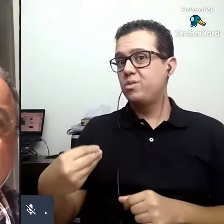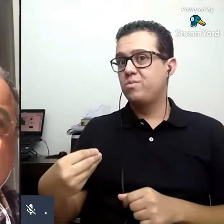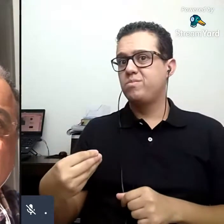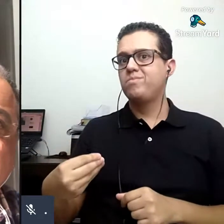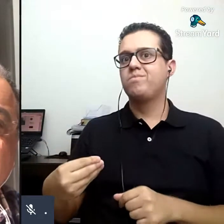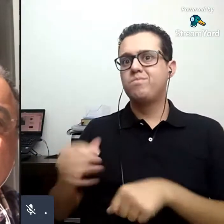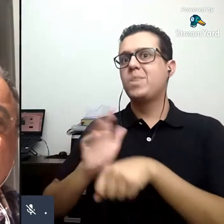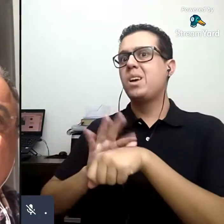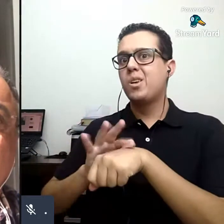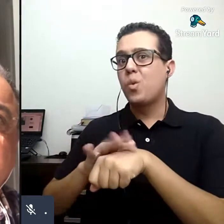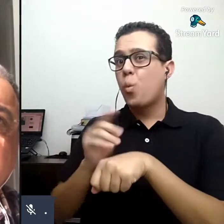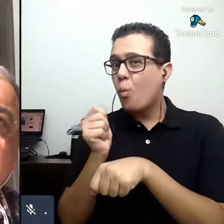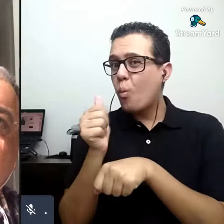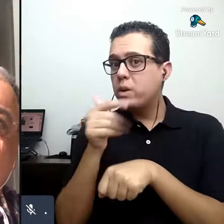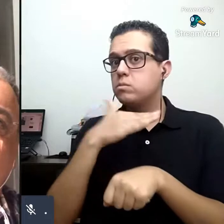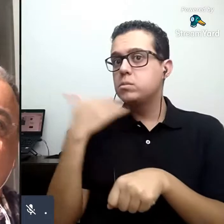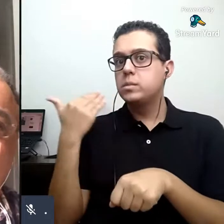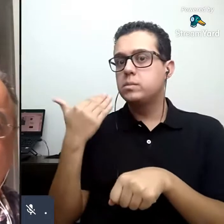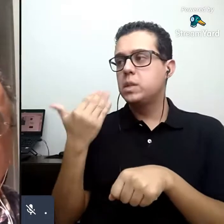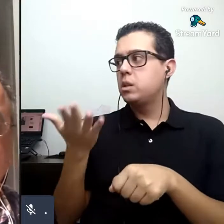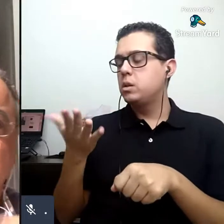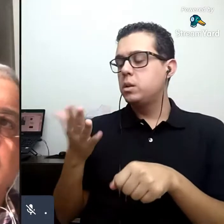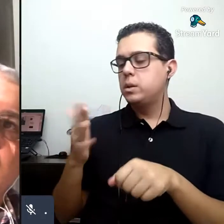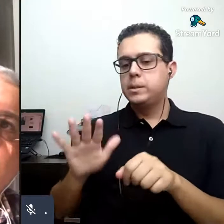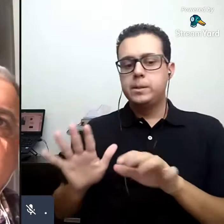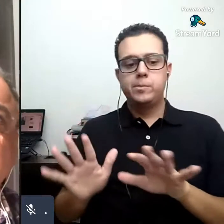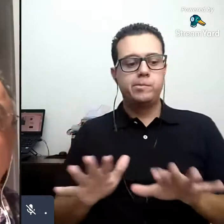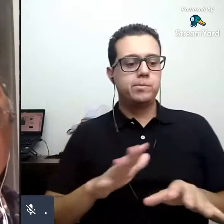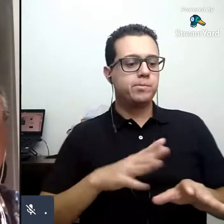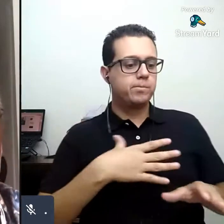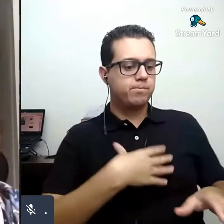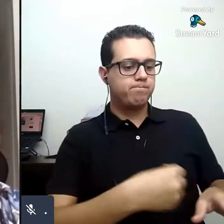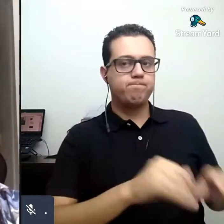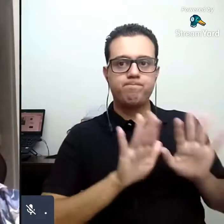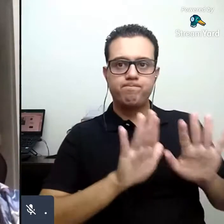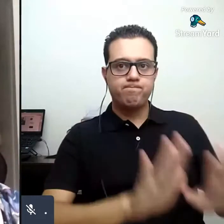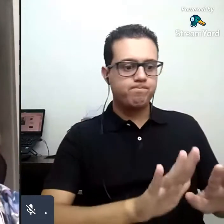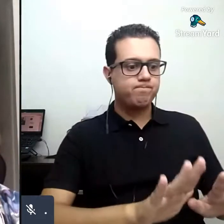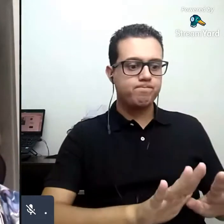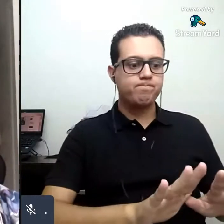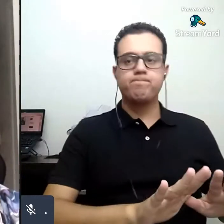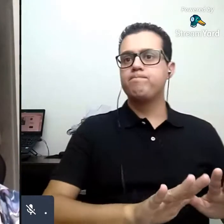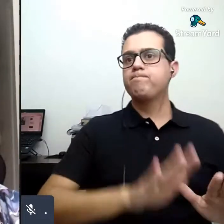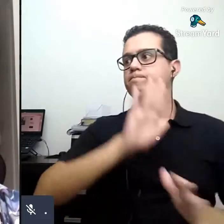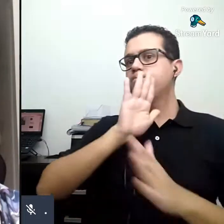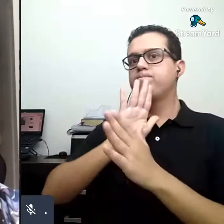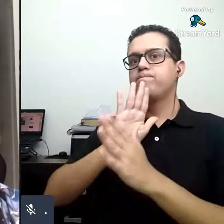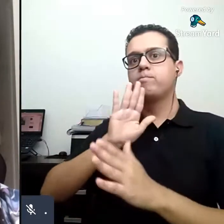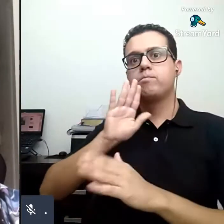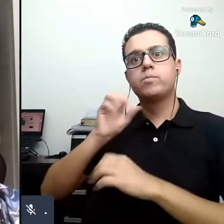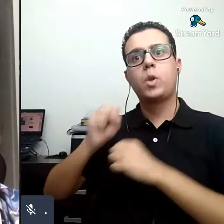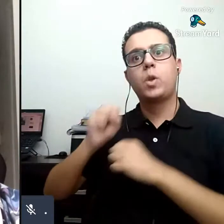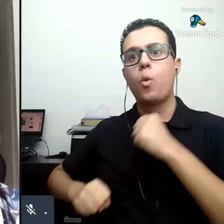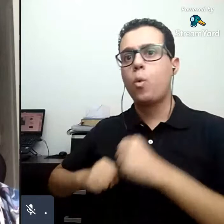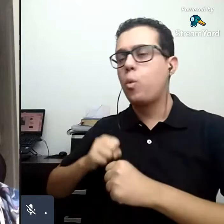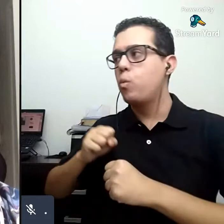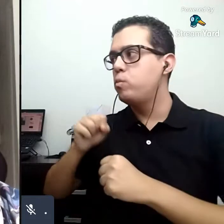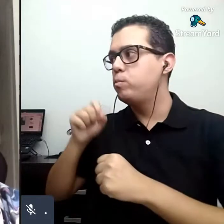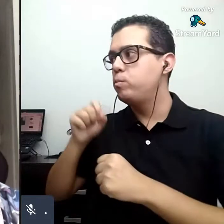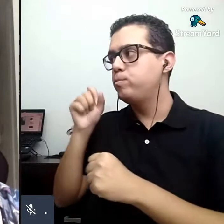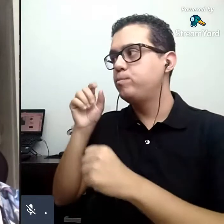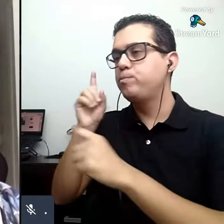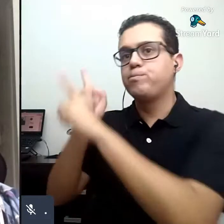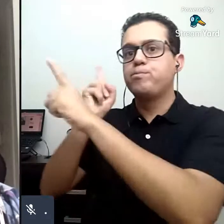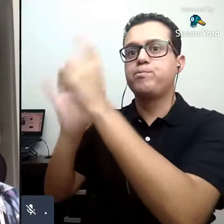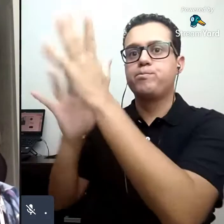este homem deixa o filho em casa e vai atrás de Jesus em busca de cura.